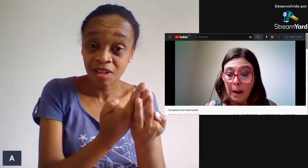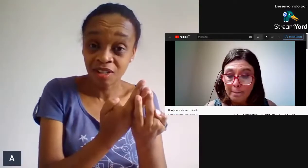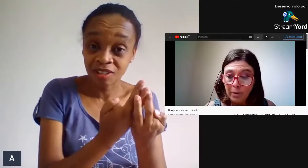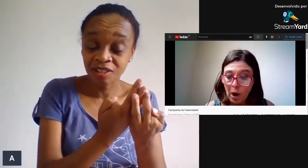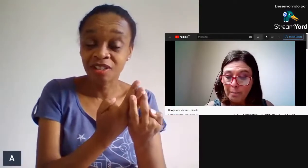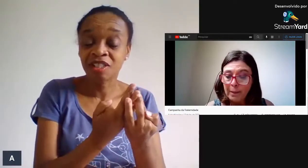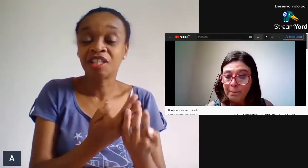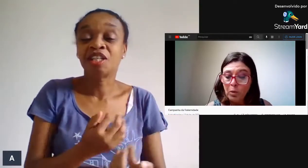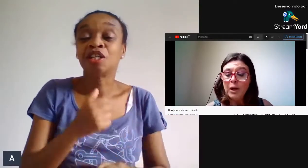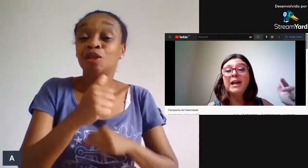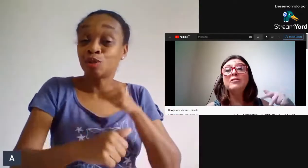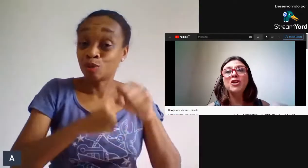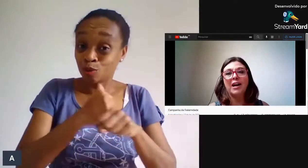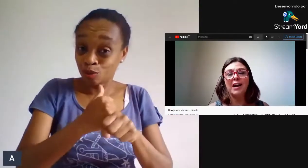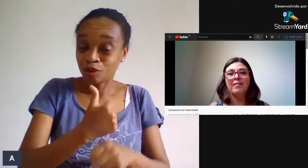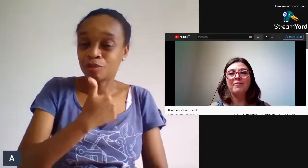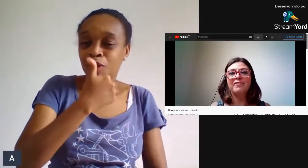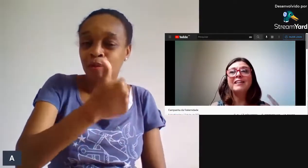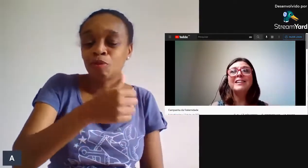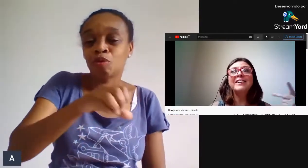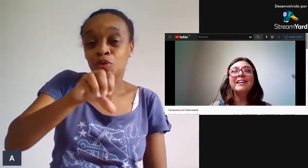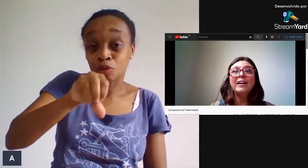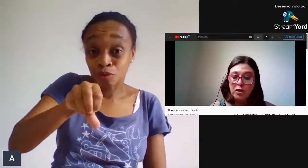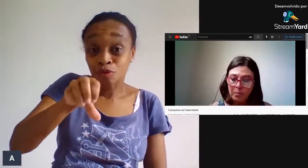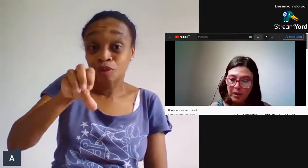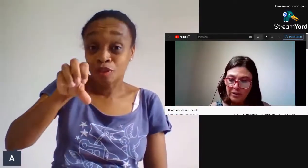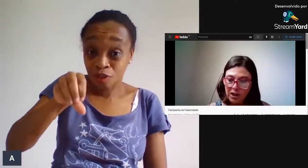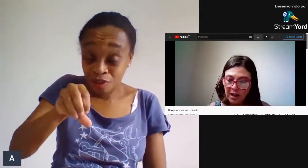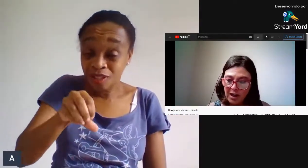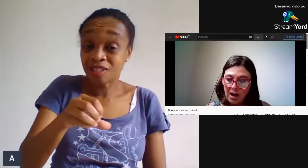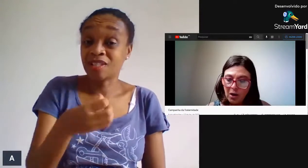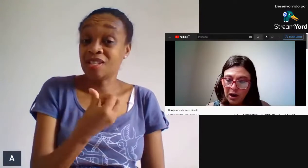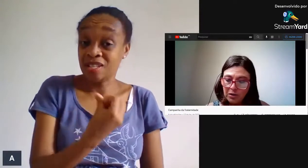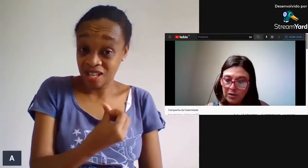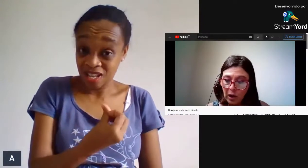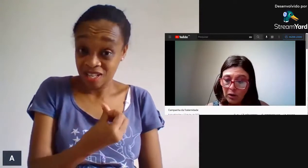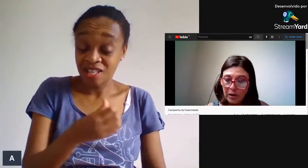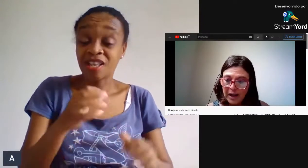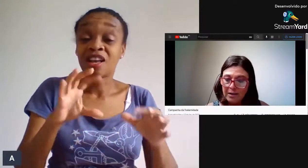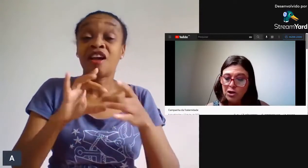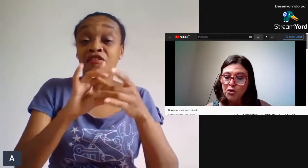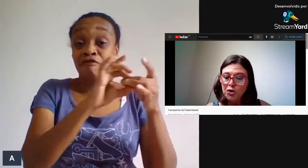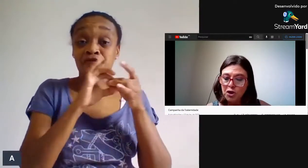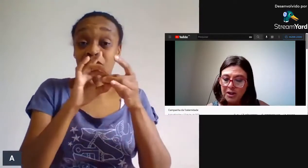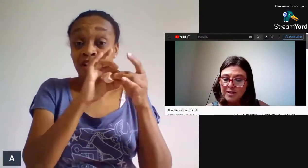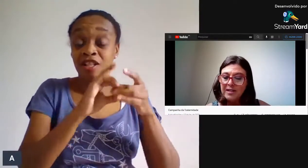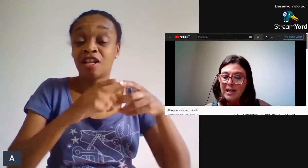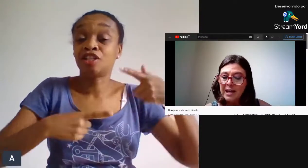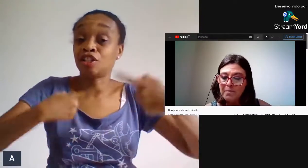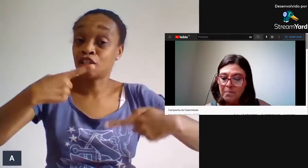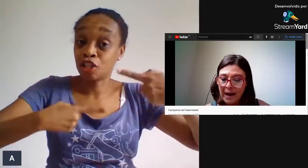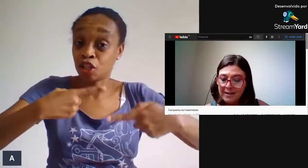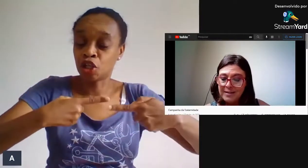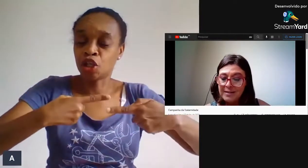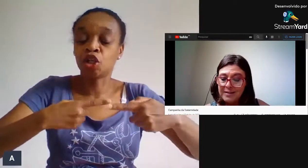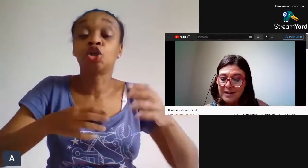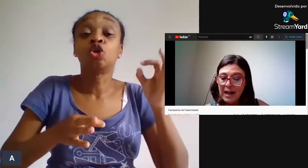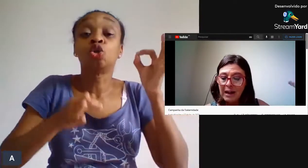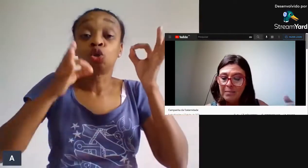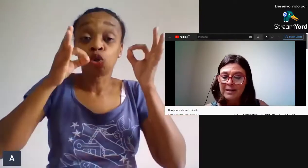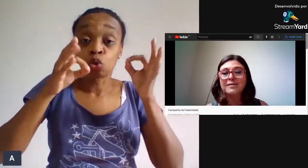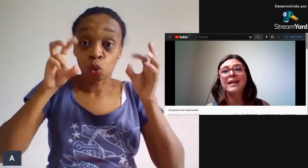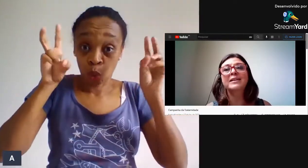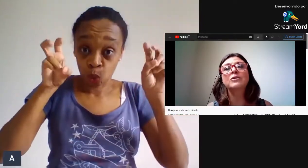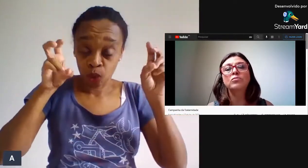96 sobre a própria política, fraternidade e política. Olha o lema: justiça e paz